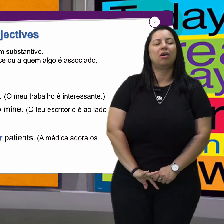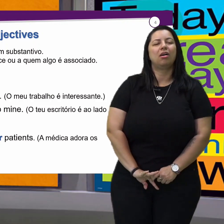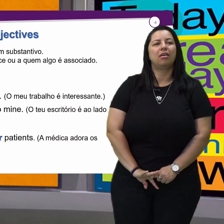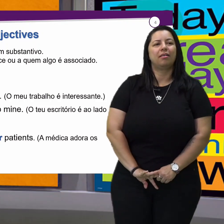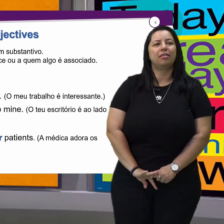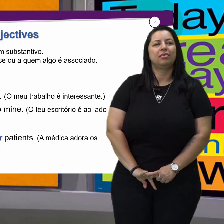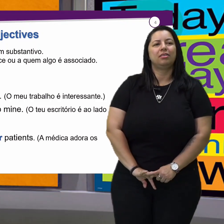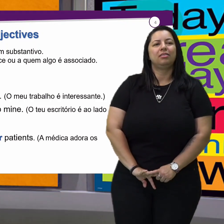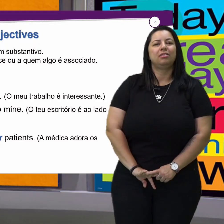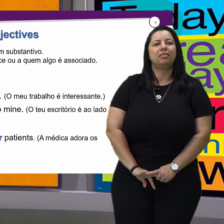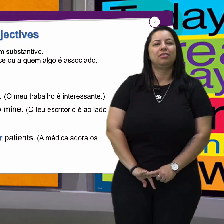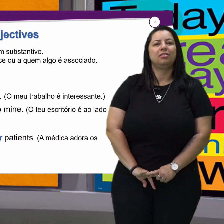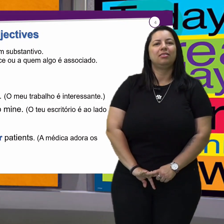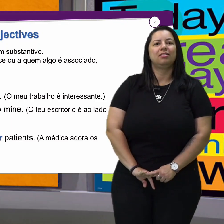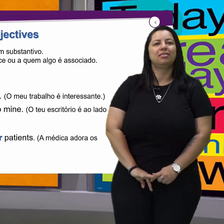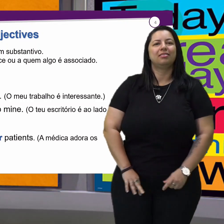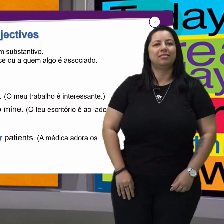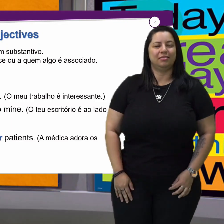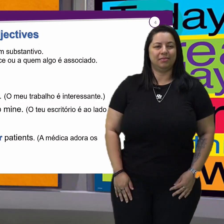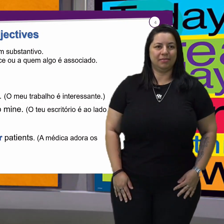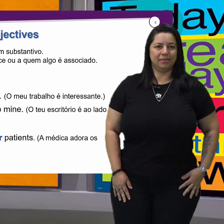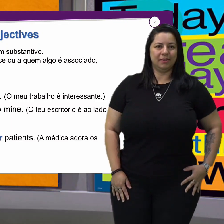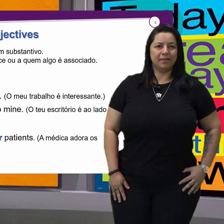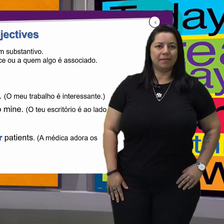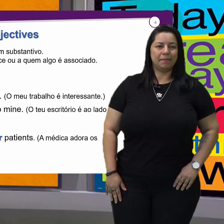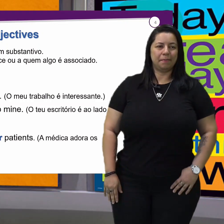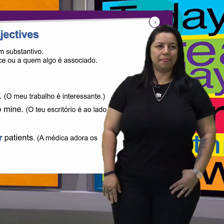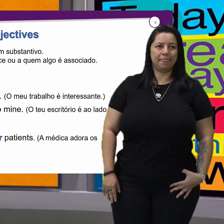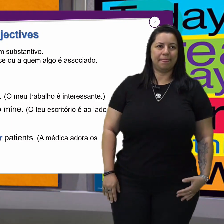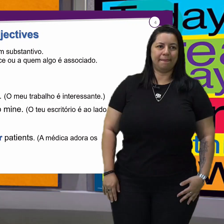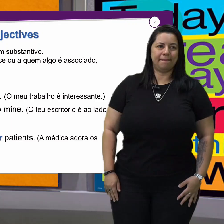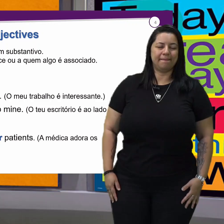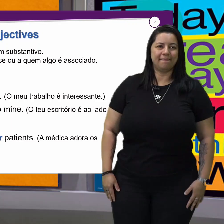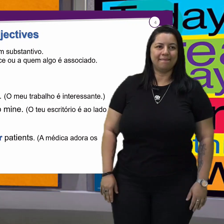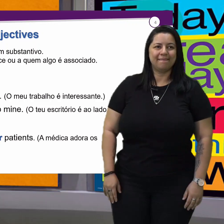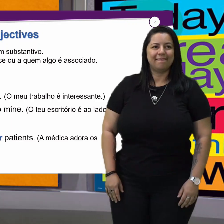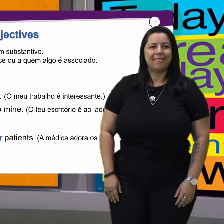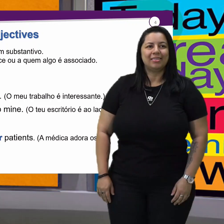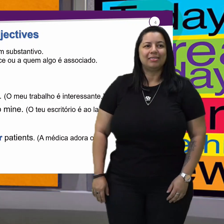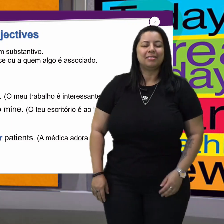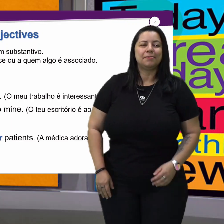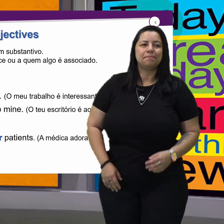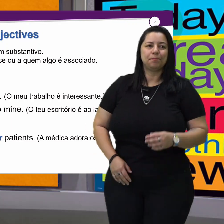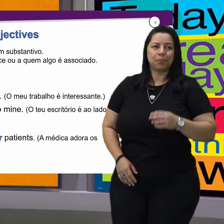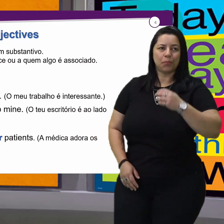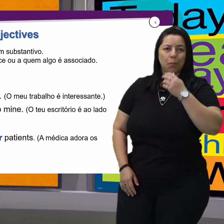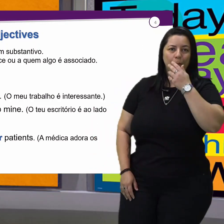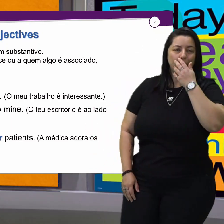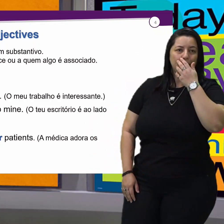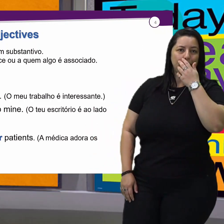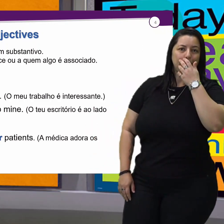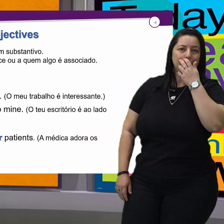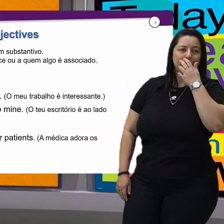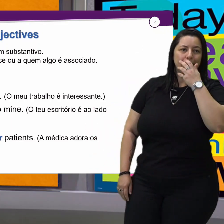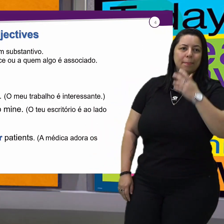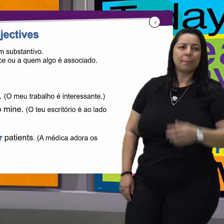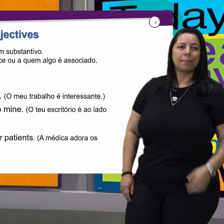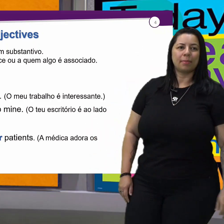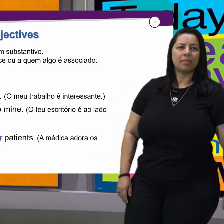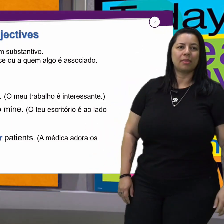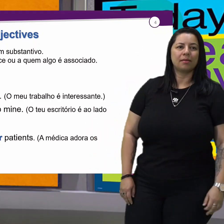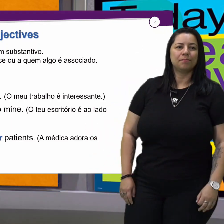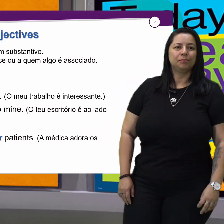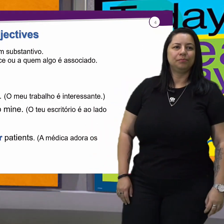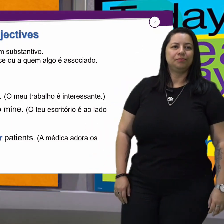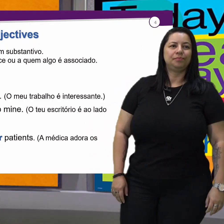vai ser meu, minha, né? Meus e minhas. Porque você tem aí essa questão da variação. Agora,